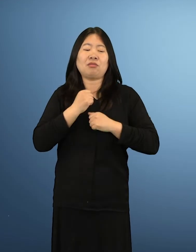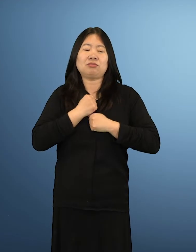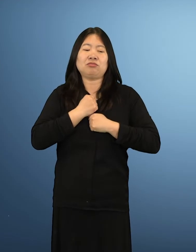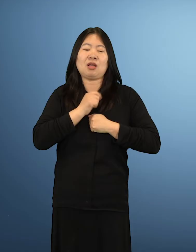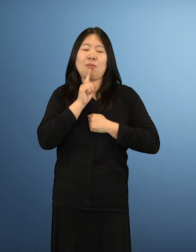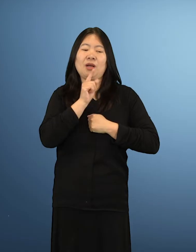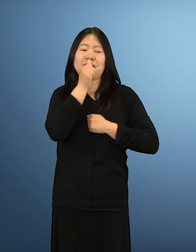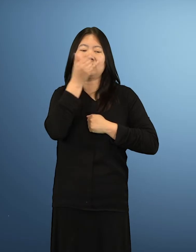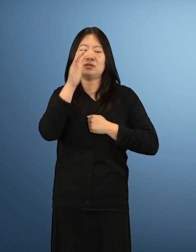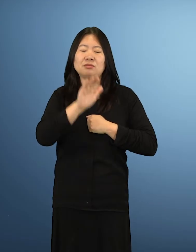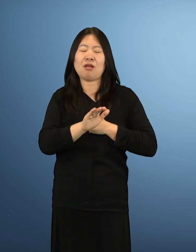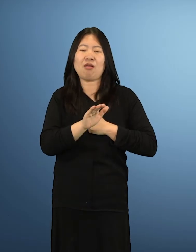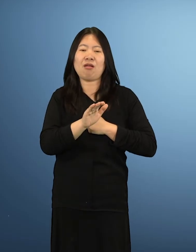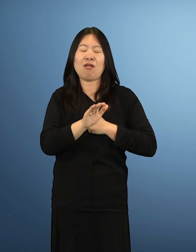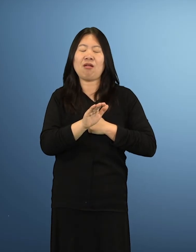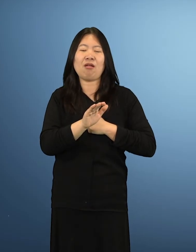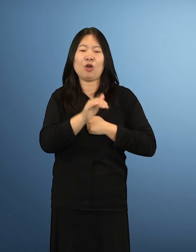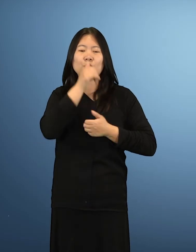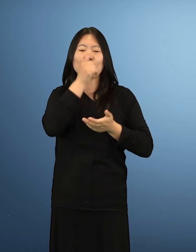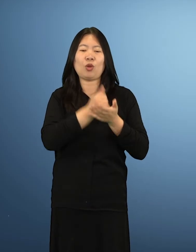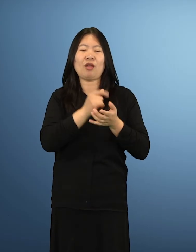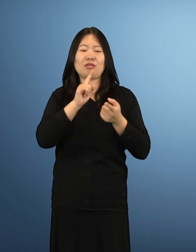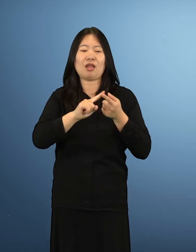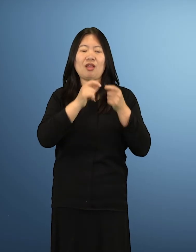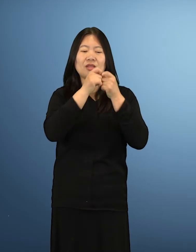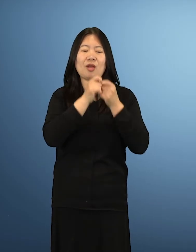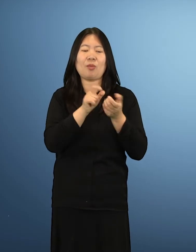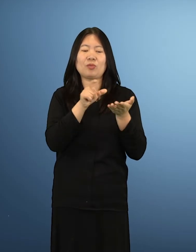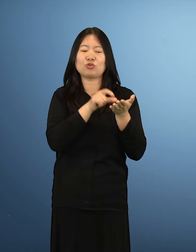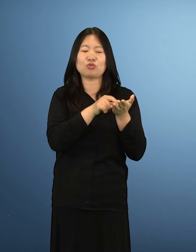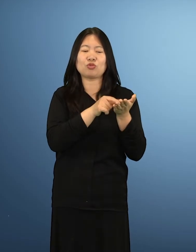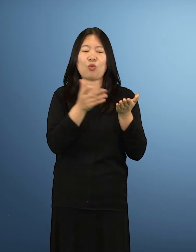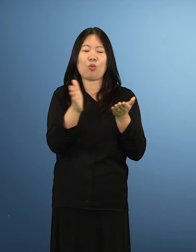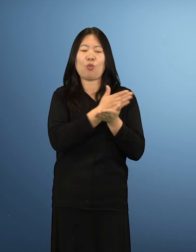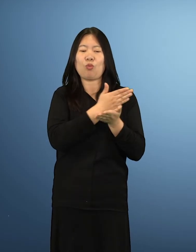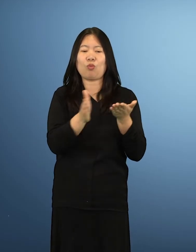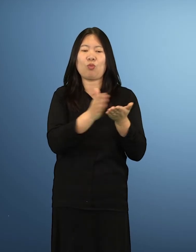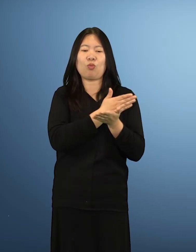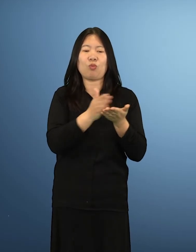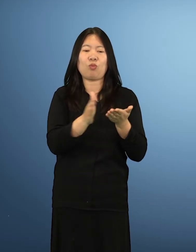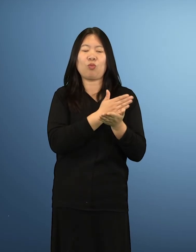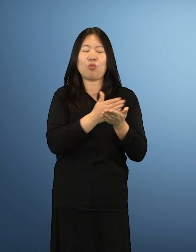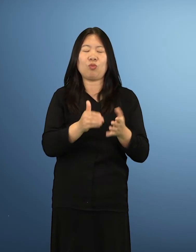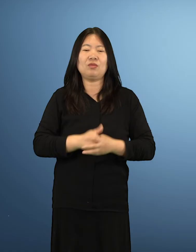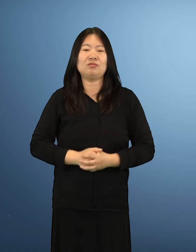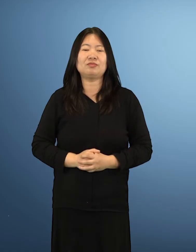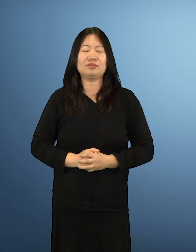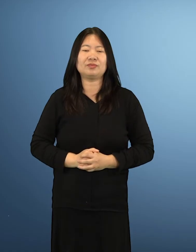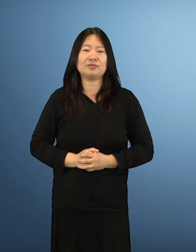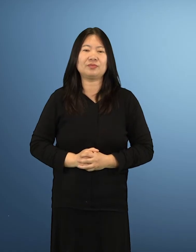경고하면서도 일체 그런 기록이 없어요.